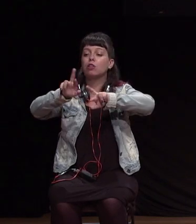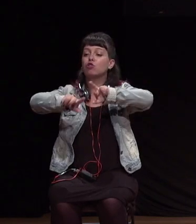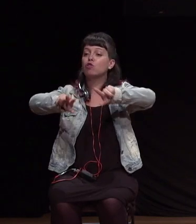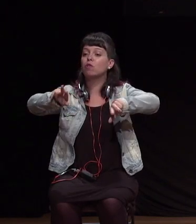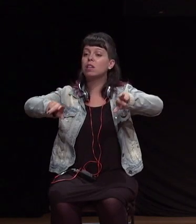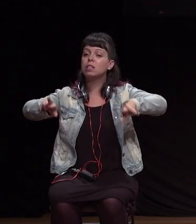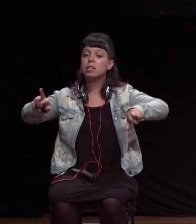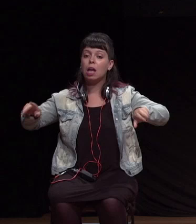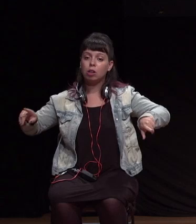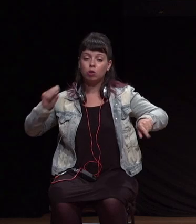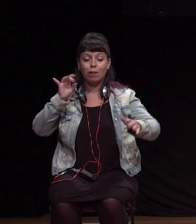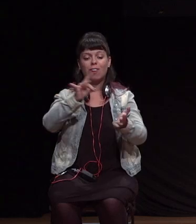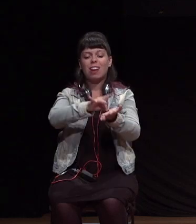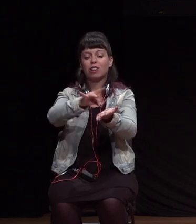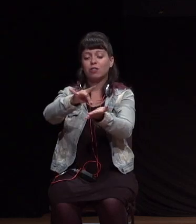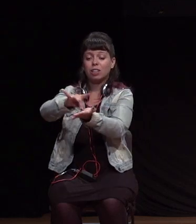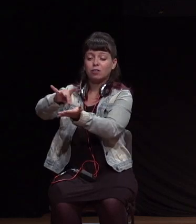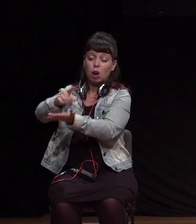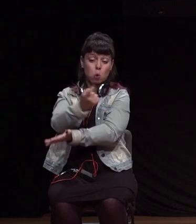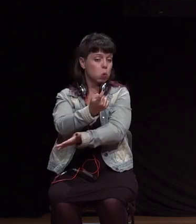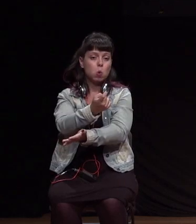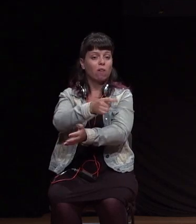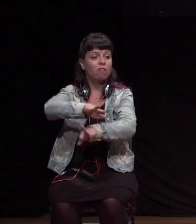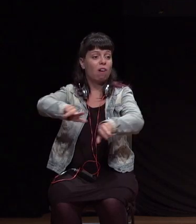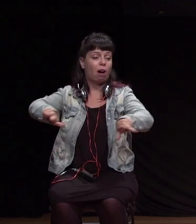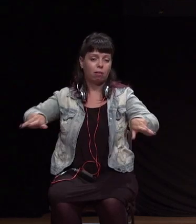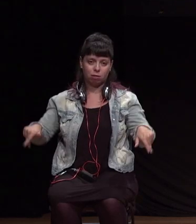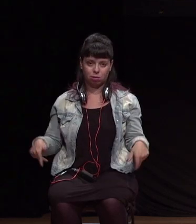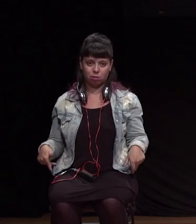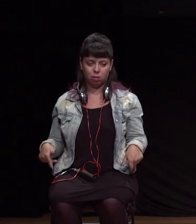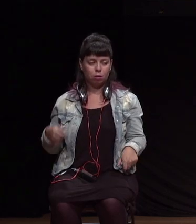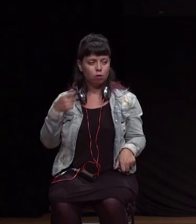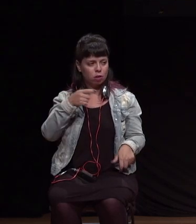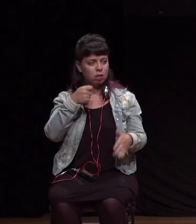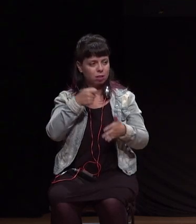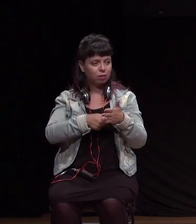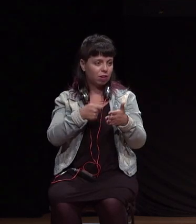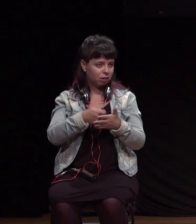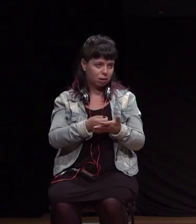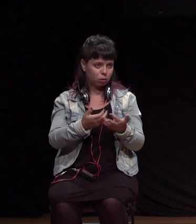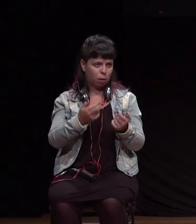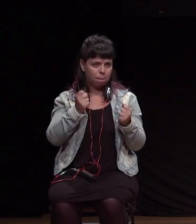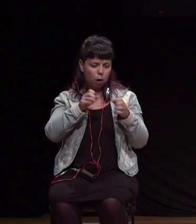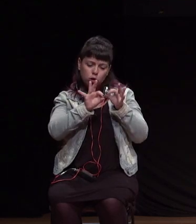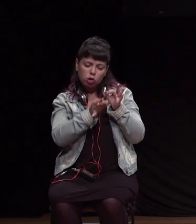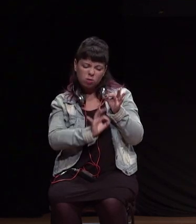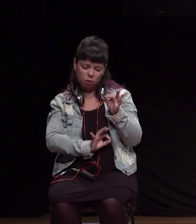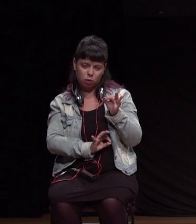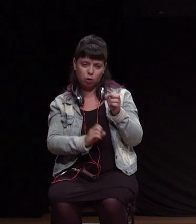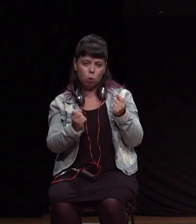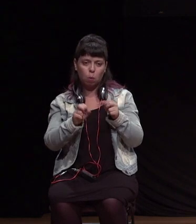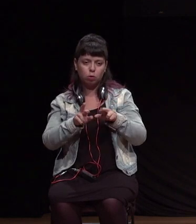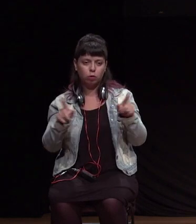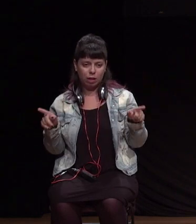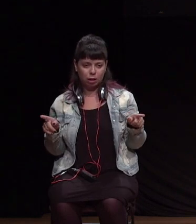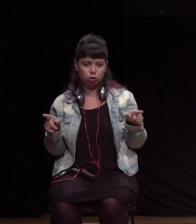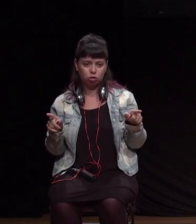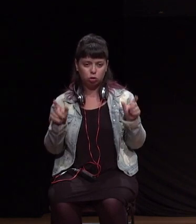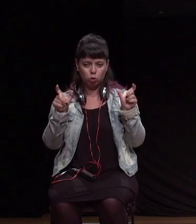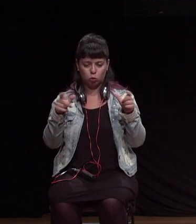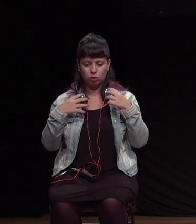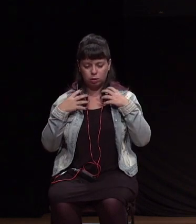várias verdades. Por favor, como você mesmo defendeu, por favor, poderia desenvolver um pouco a diferença entre esses